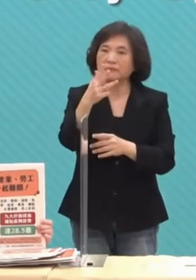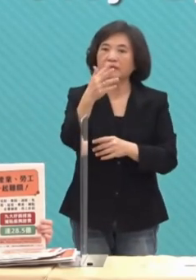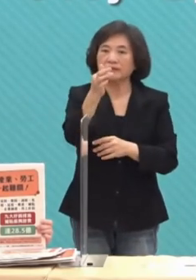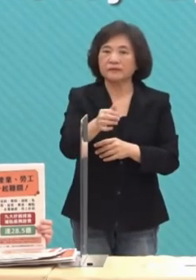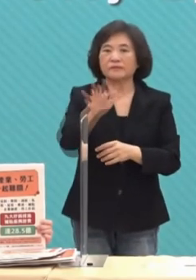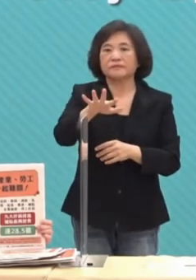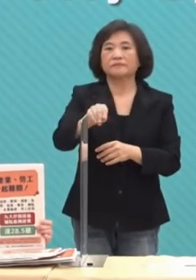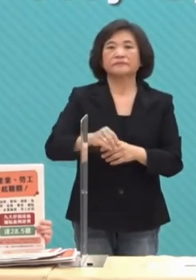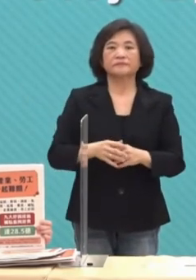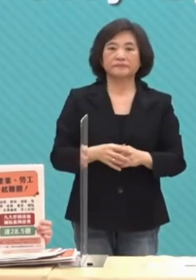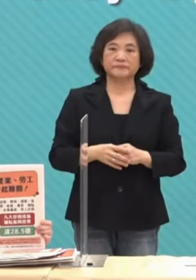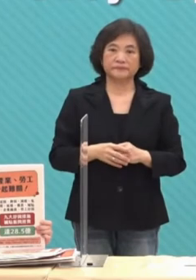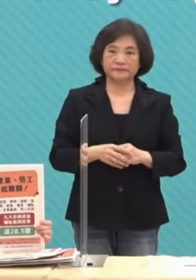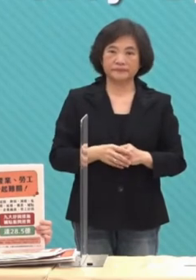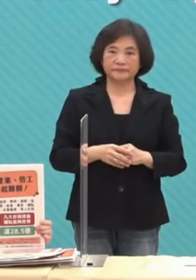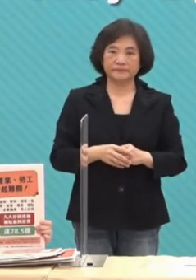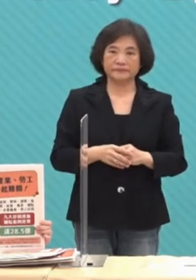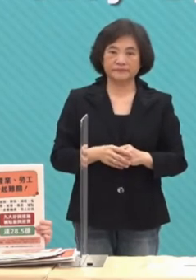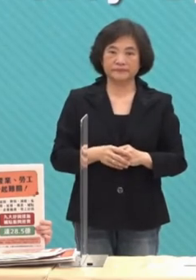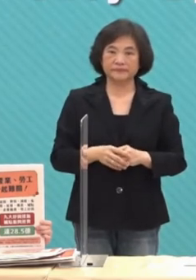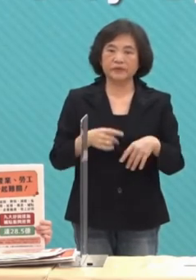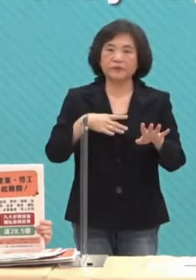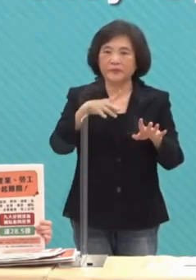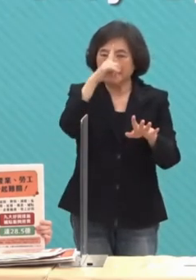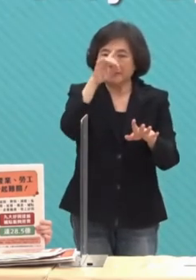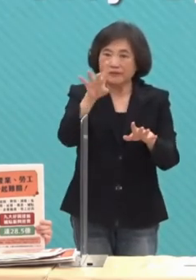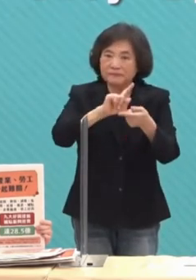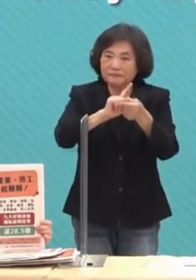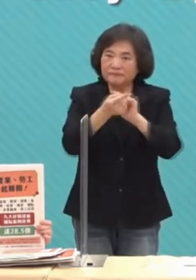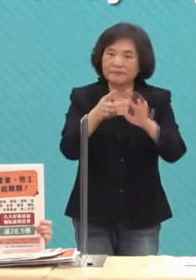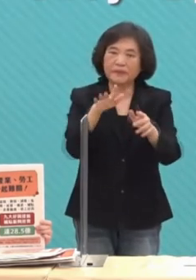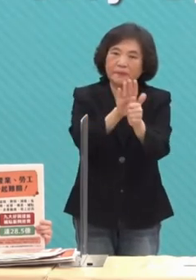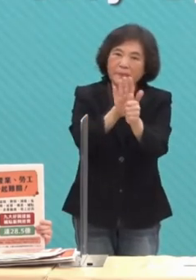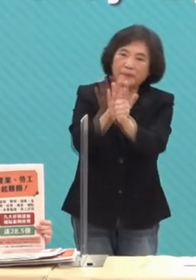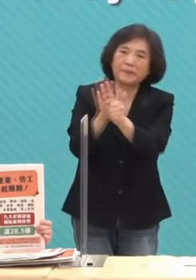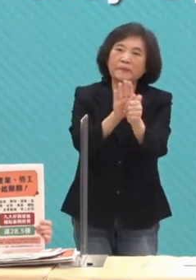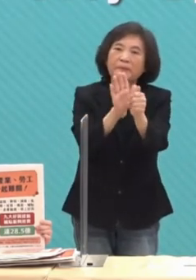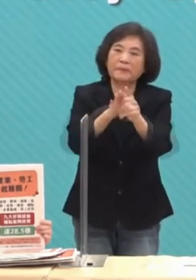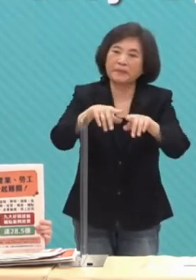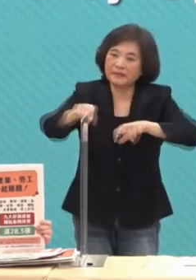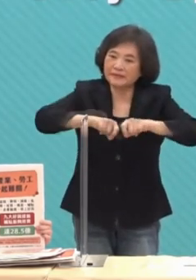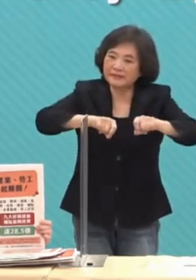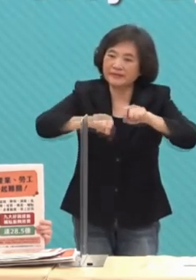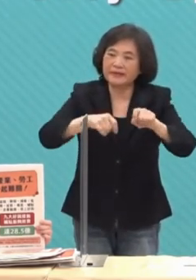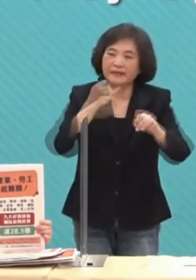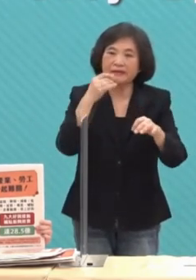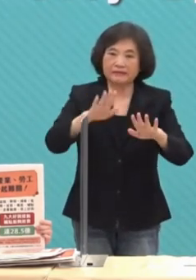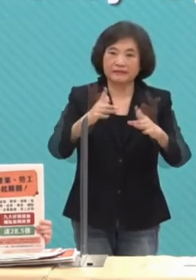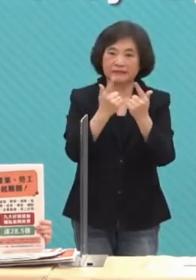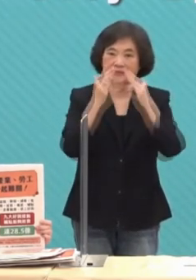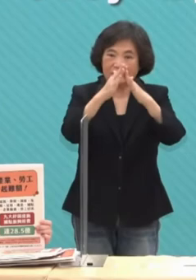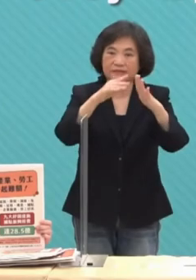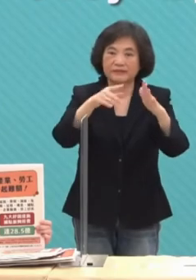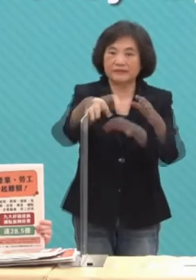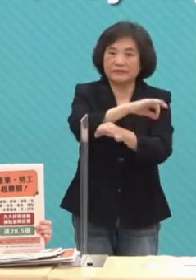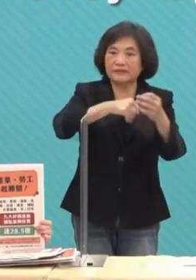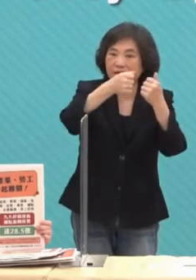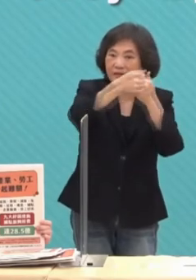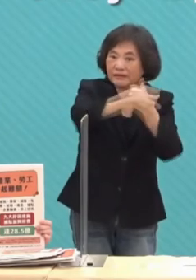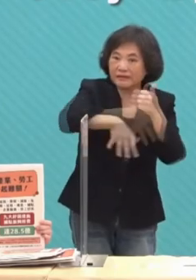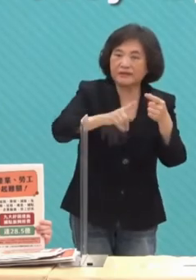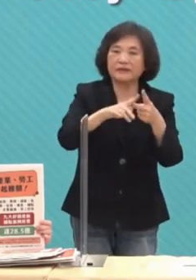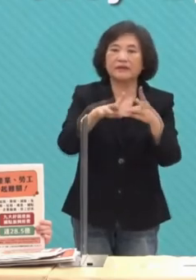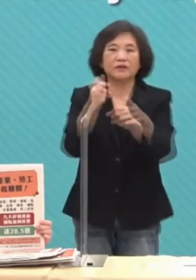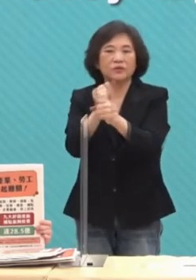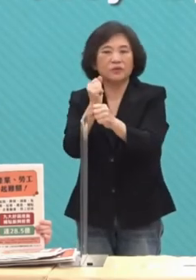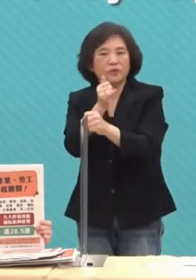是28.5亿元。那我们也希望透过这样子一个纾困的一个措施，那可以协助本市的产业劳工，